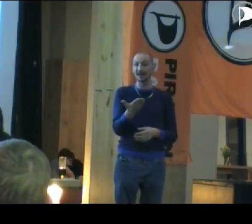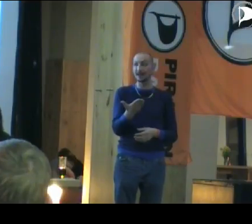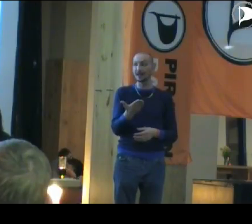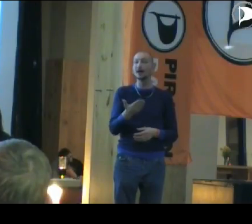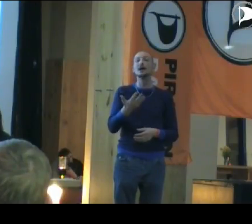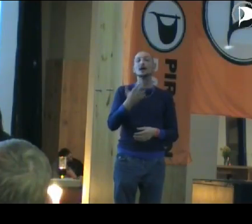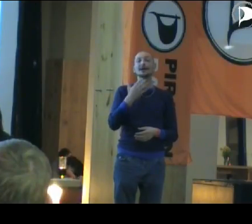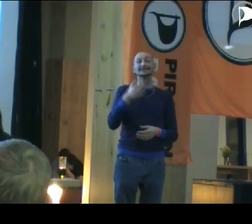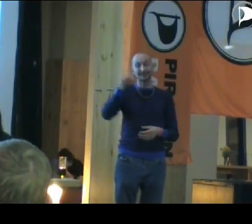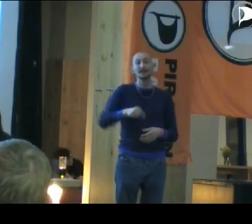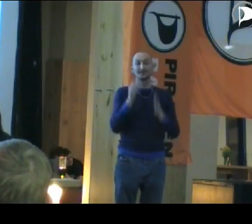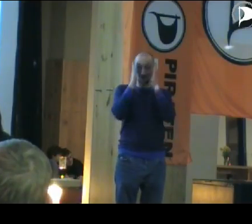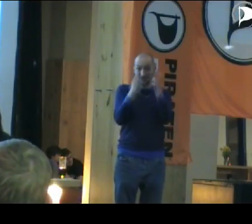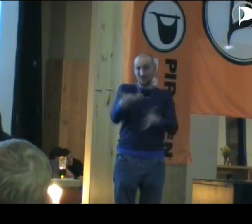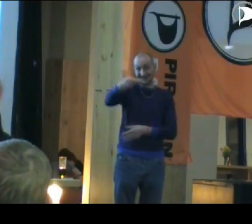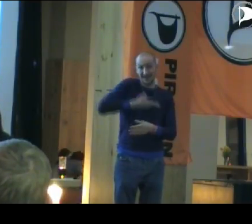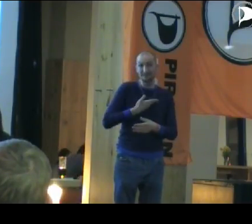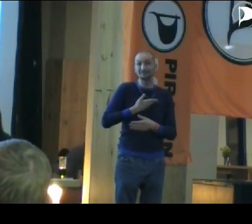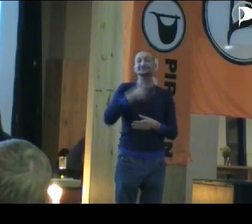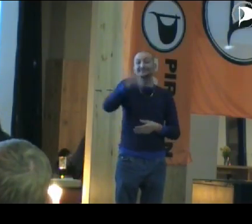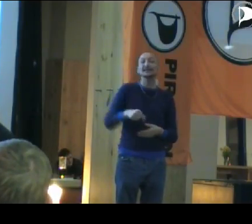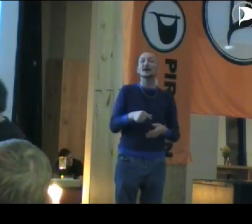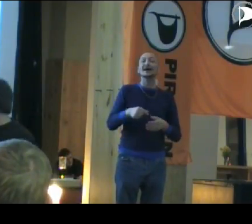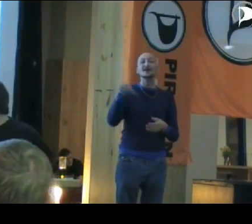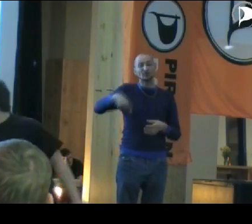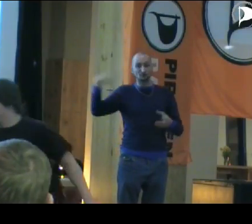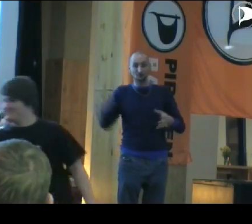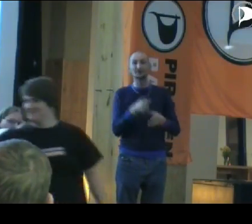nicht hier die wahl an und wir hoffen die bundestagswahl